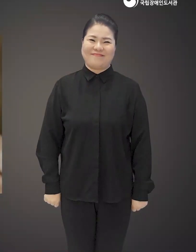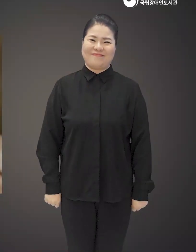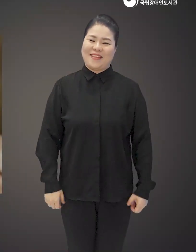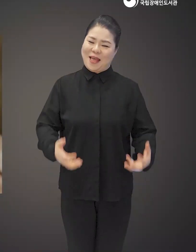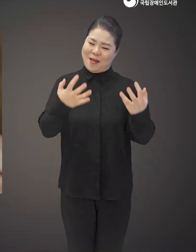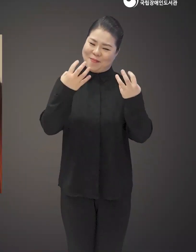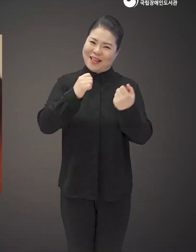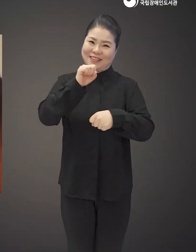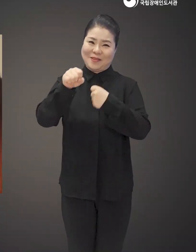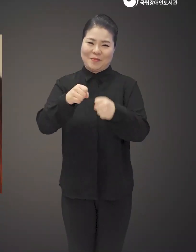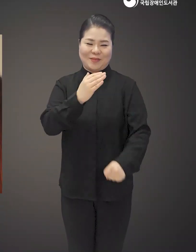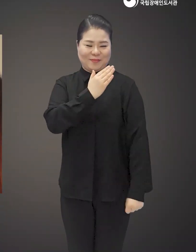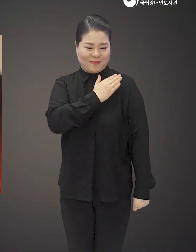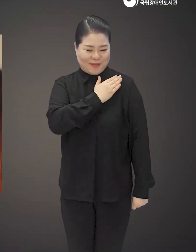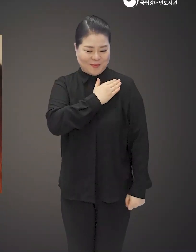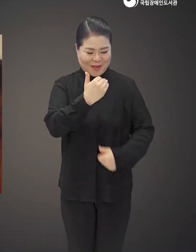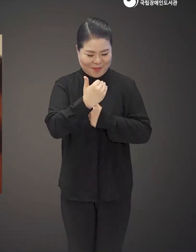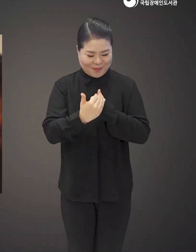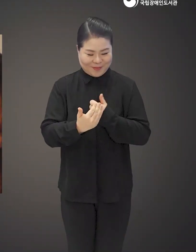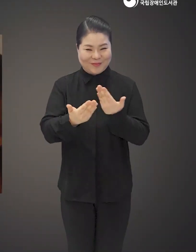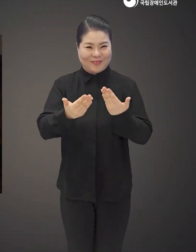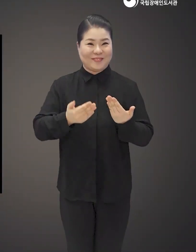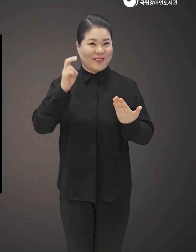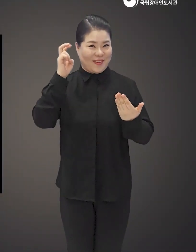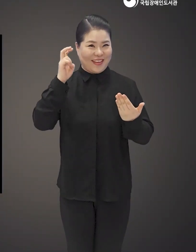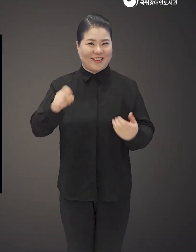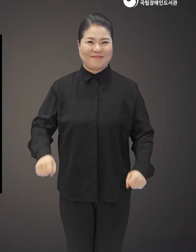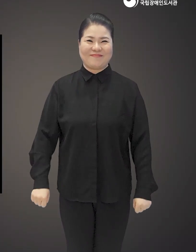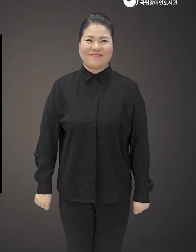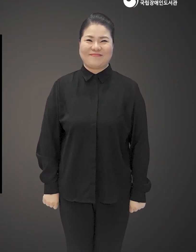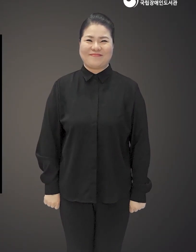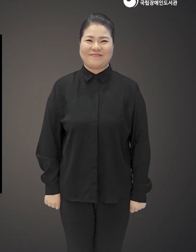수많은 동물들이 어깨를 토닥여 줄 거예요.